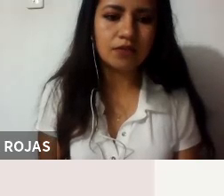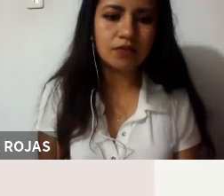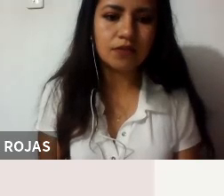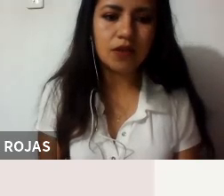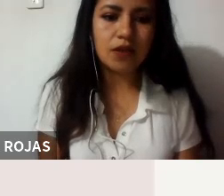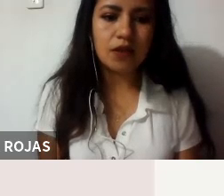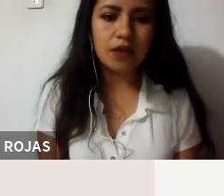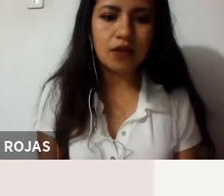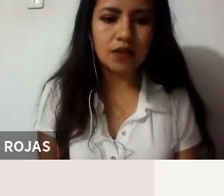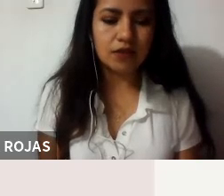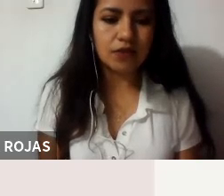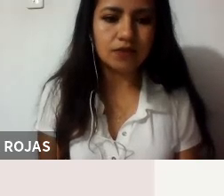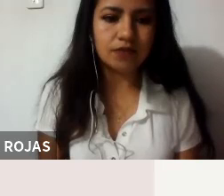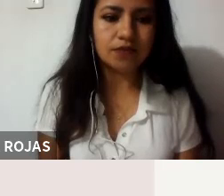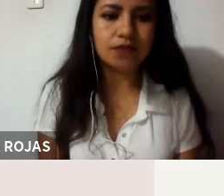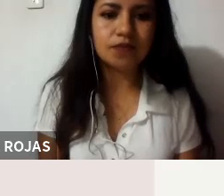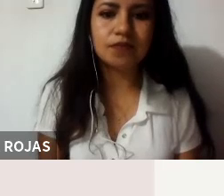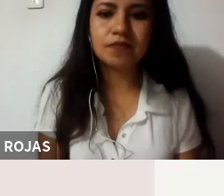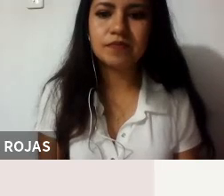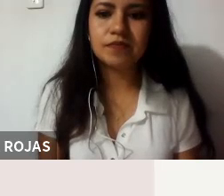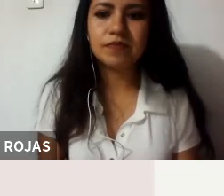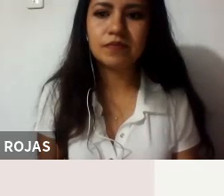inyección, inyección.